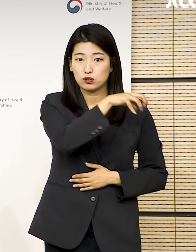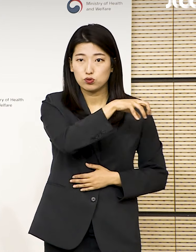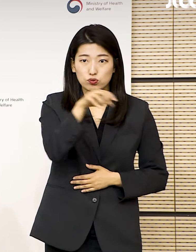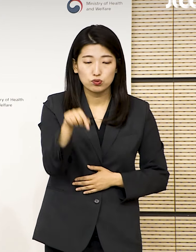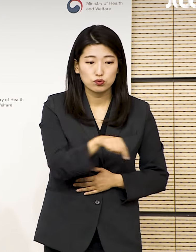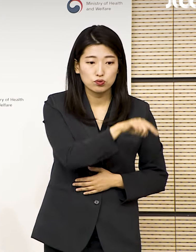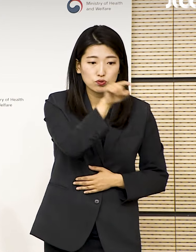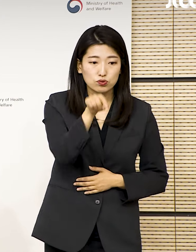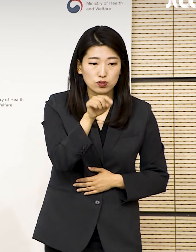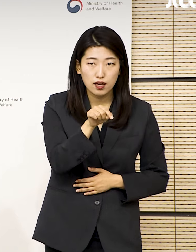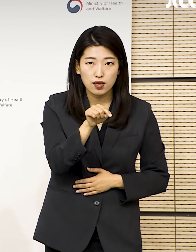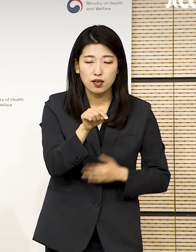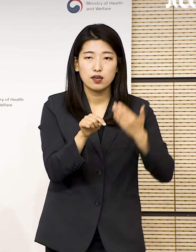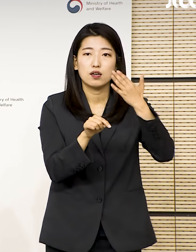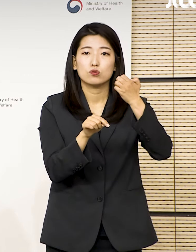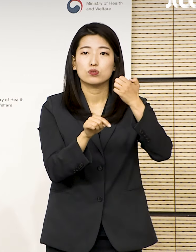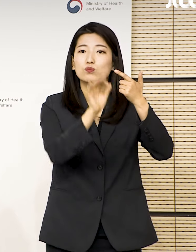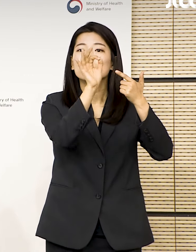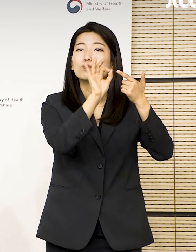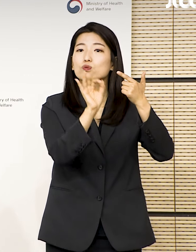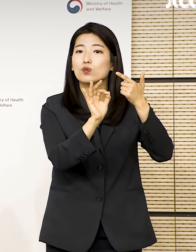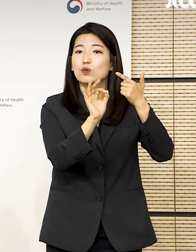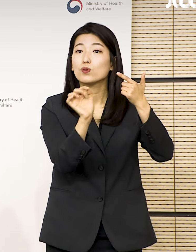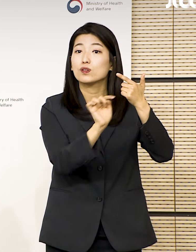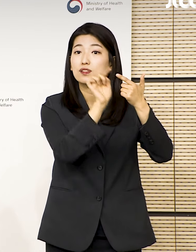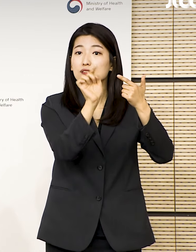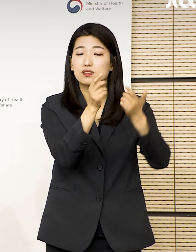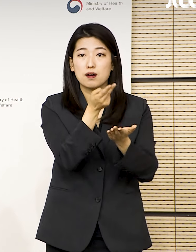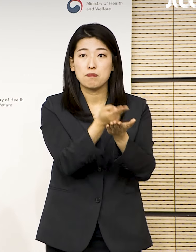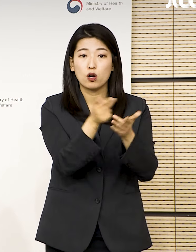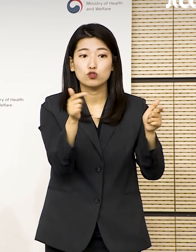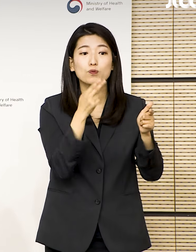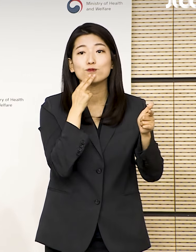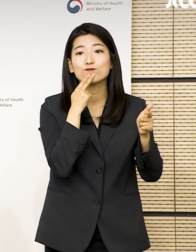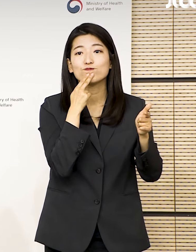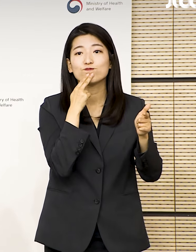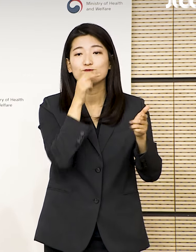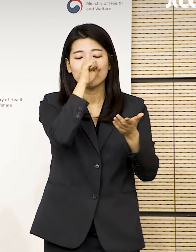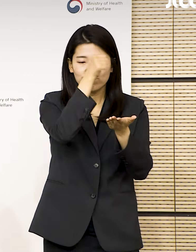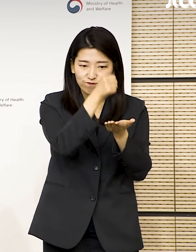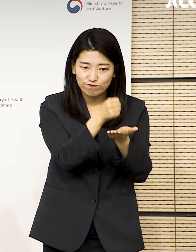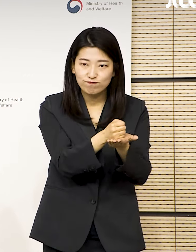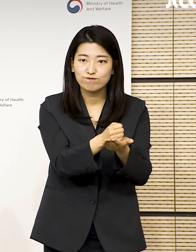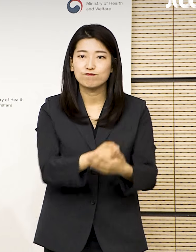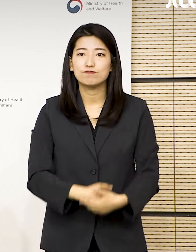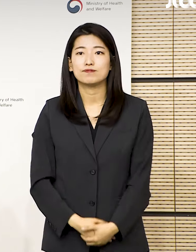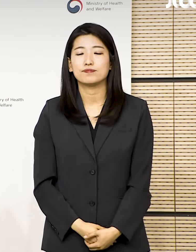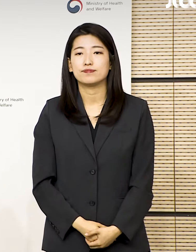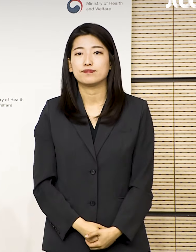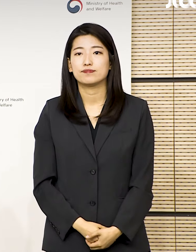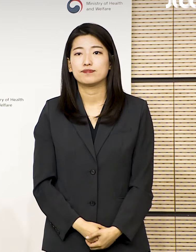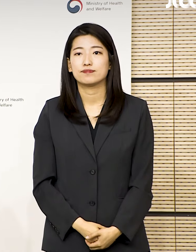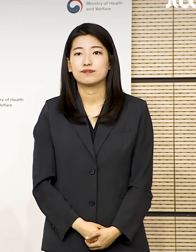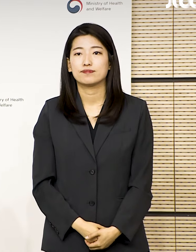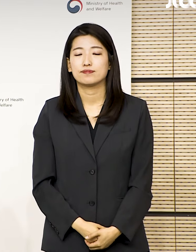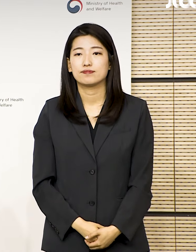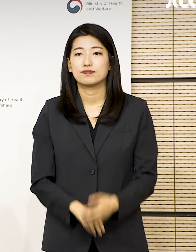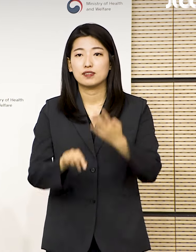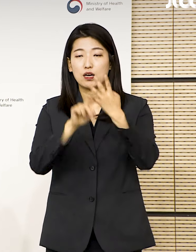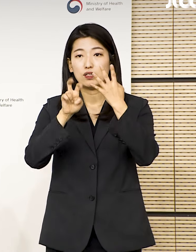96% 393 개소는 병상 축소 없이 운영되고 있습니다 4월 26일